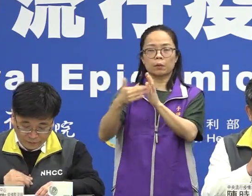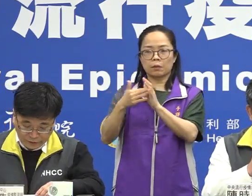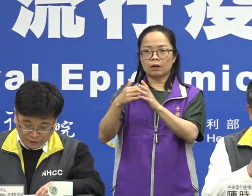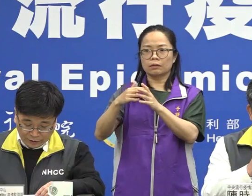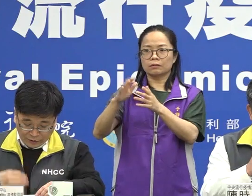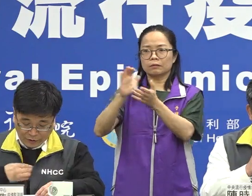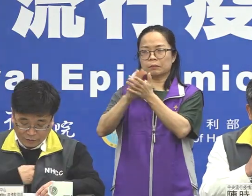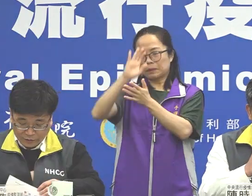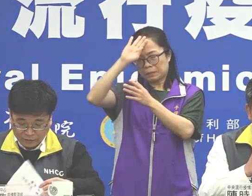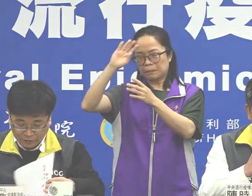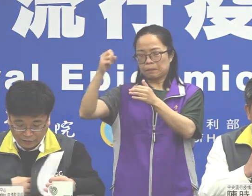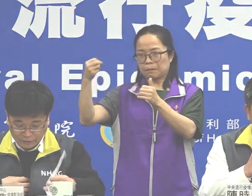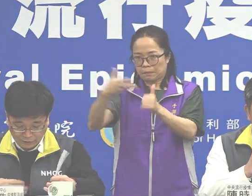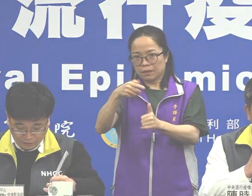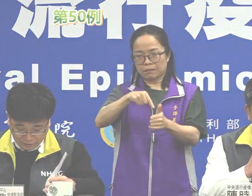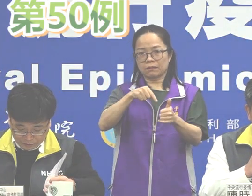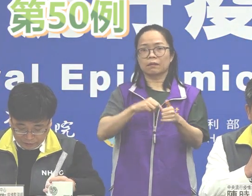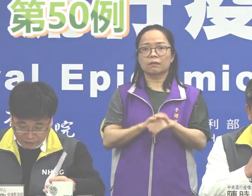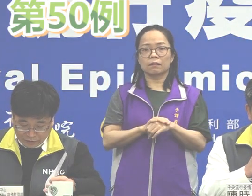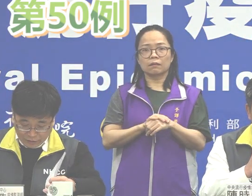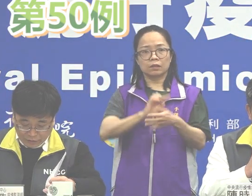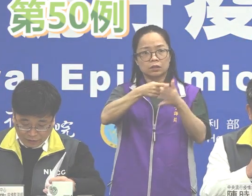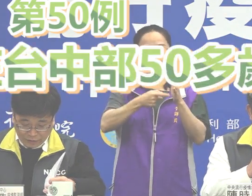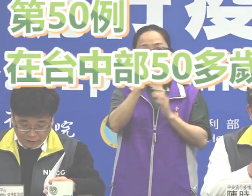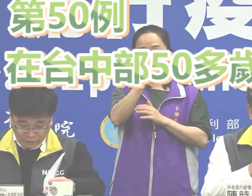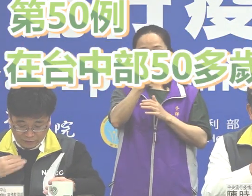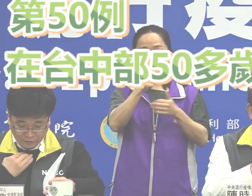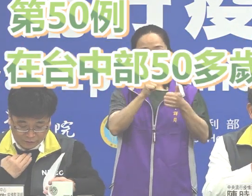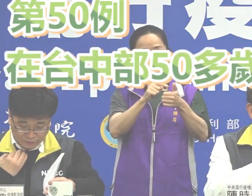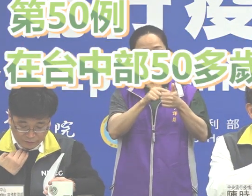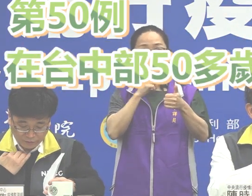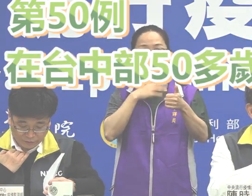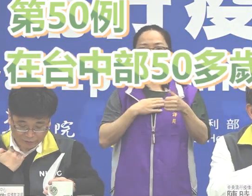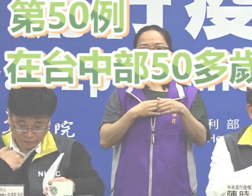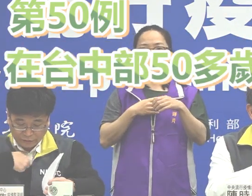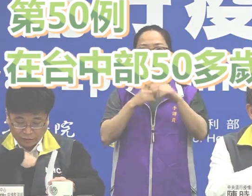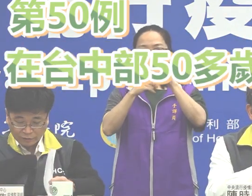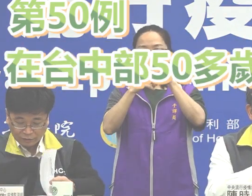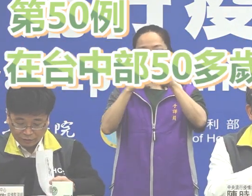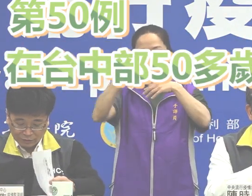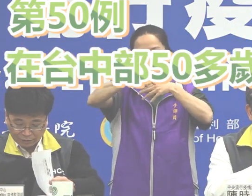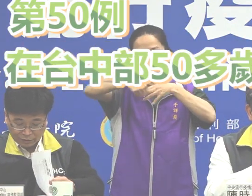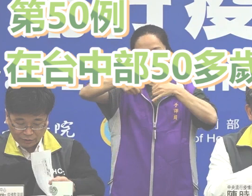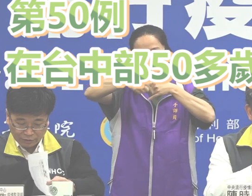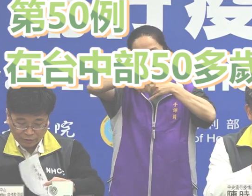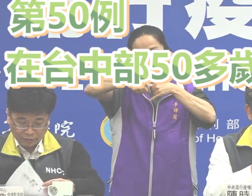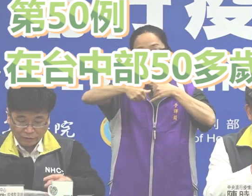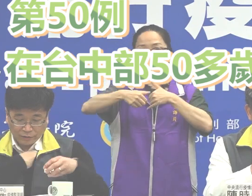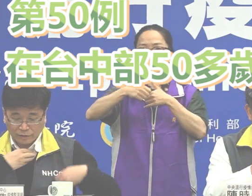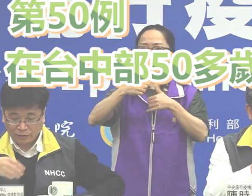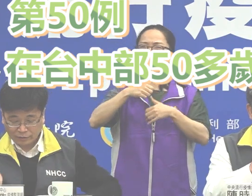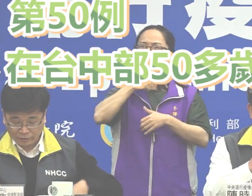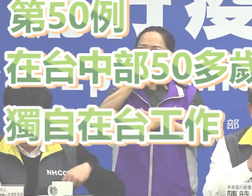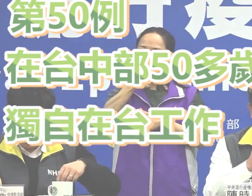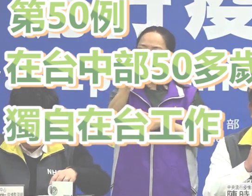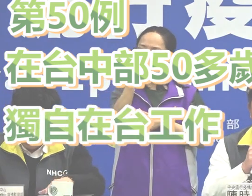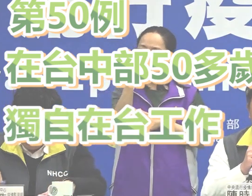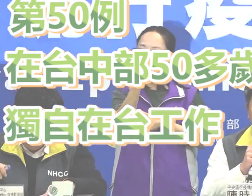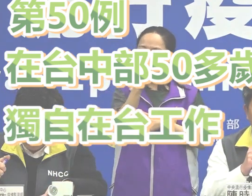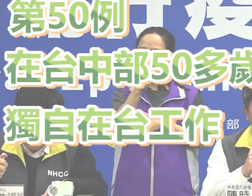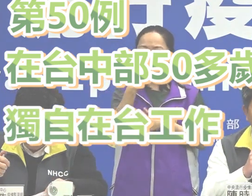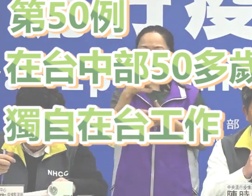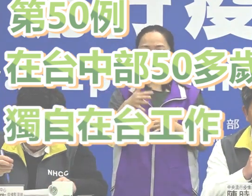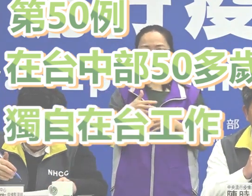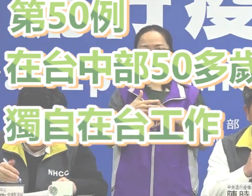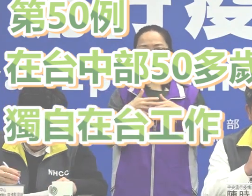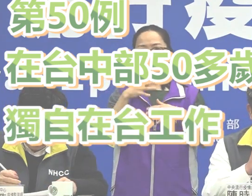感染。那这第50例哈为中部，这50多岁的美国籍的男性，那独自